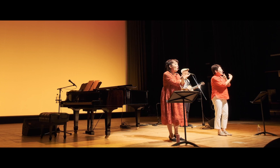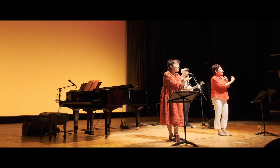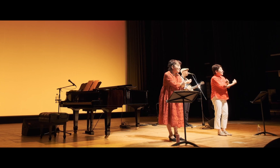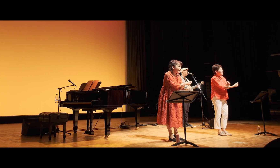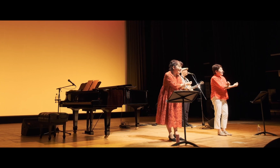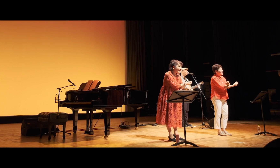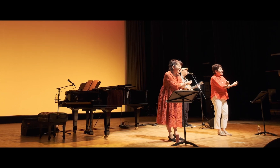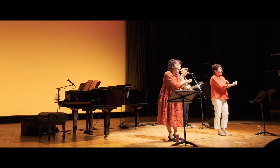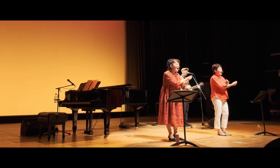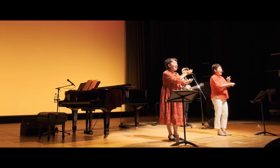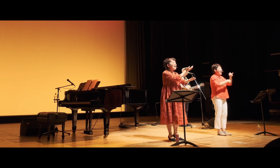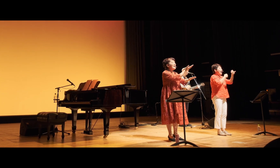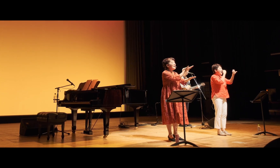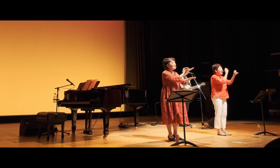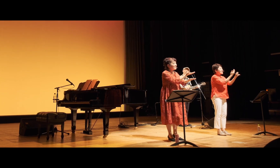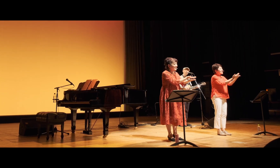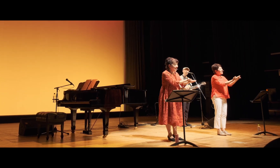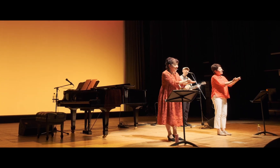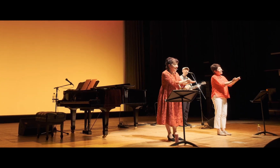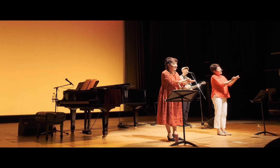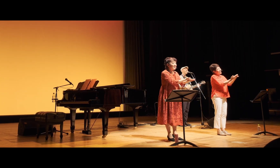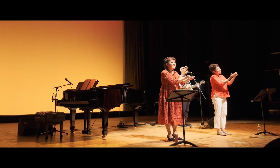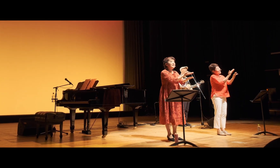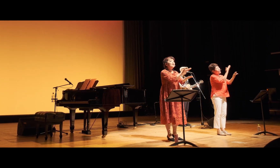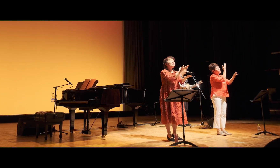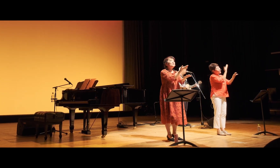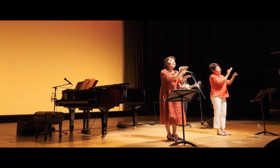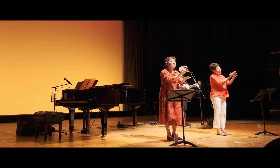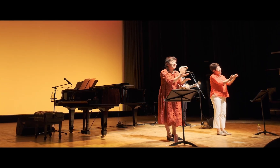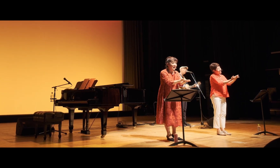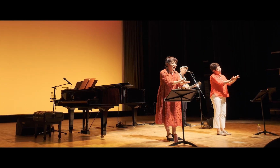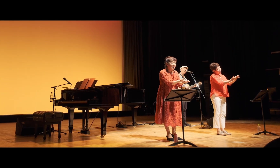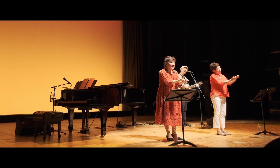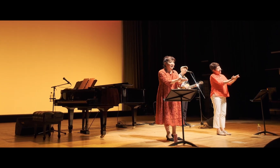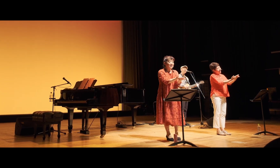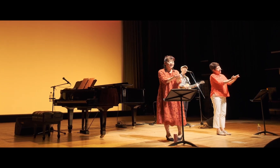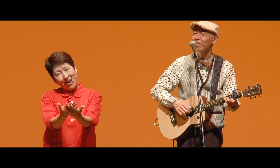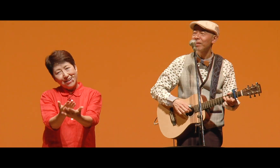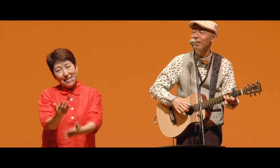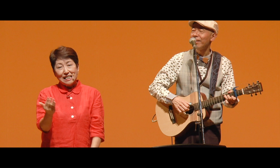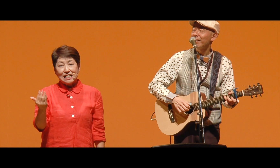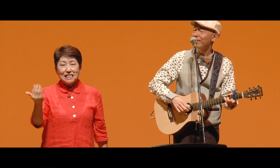求め合っているのさ。